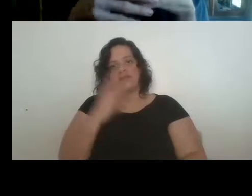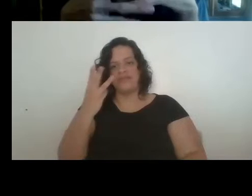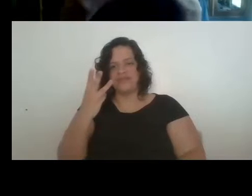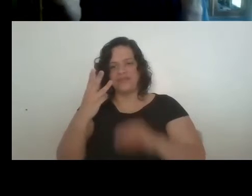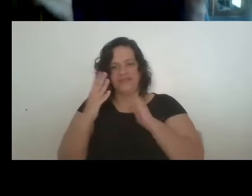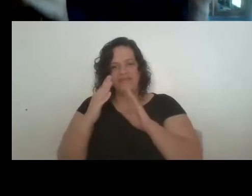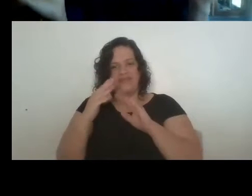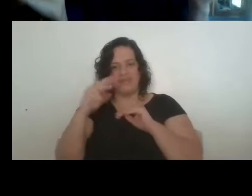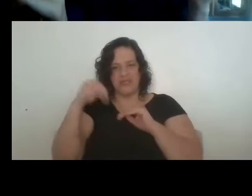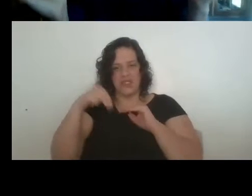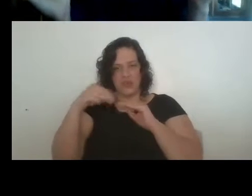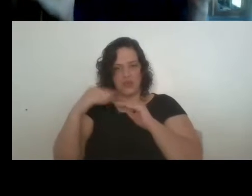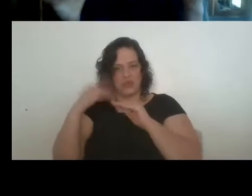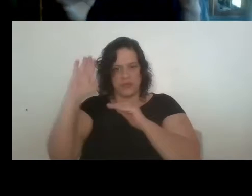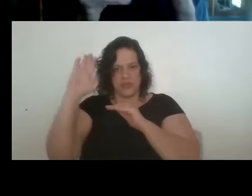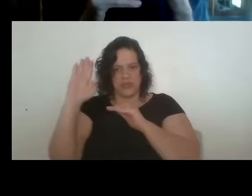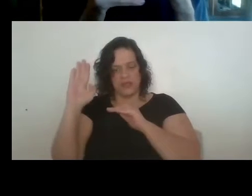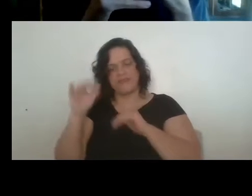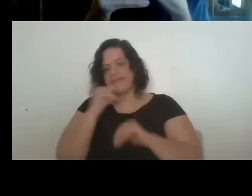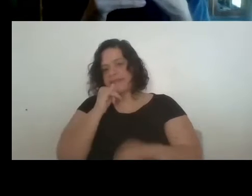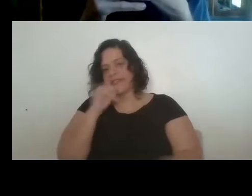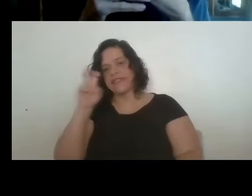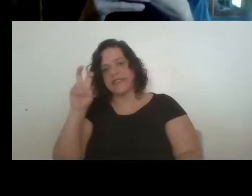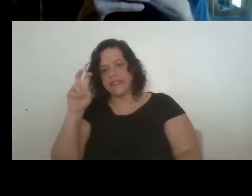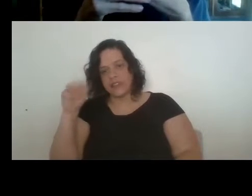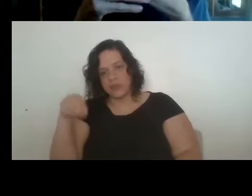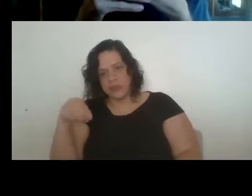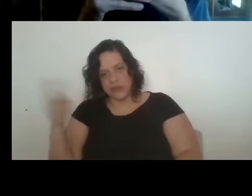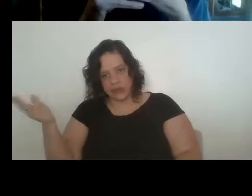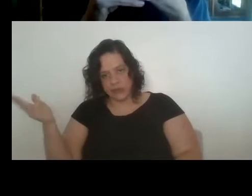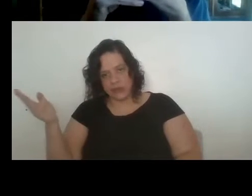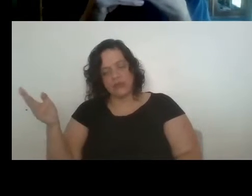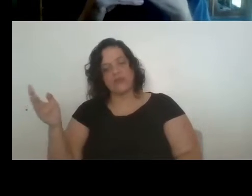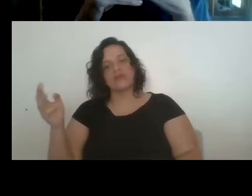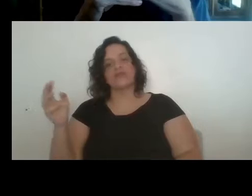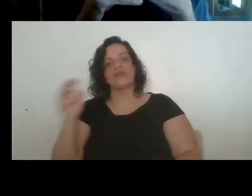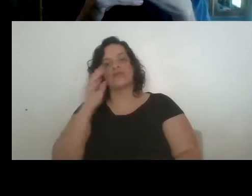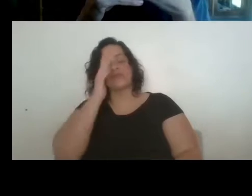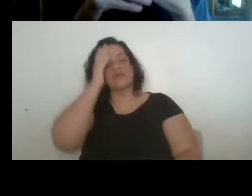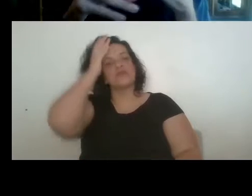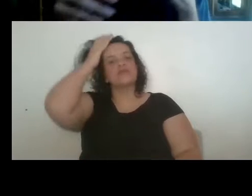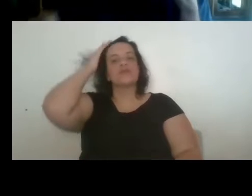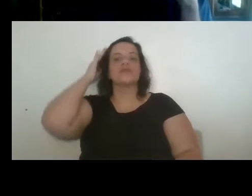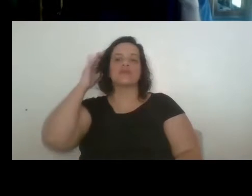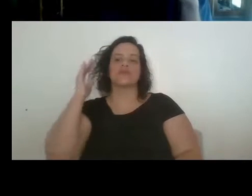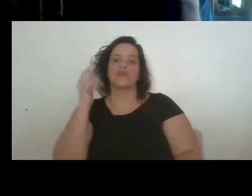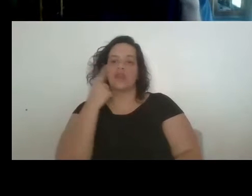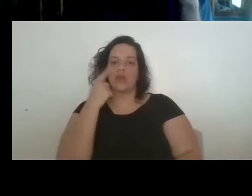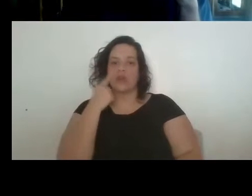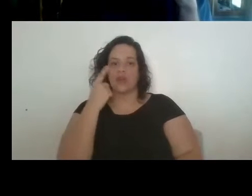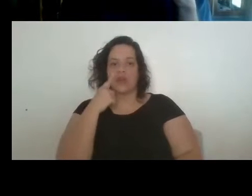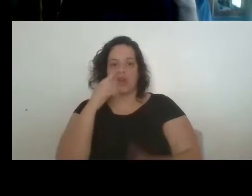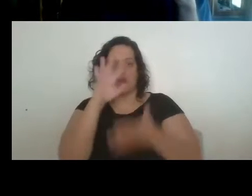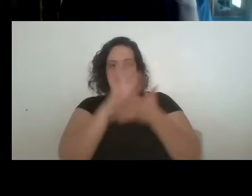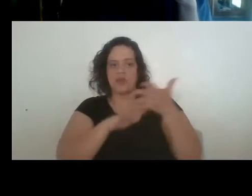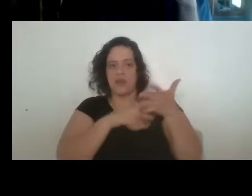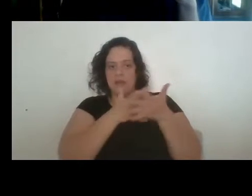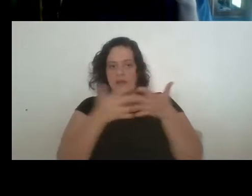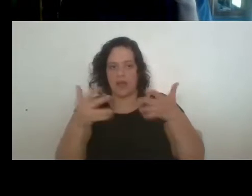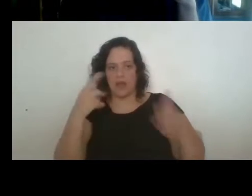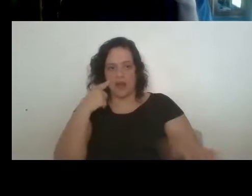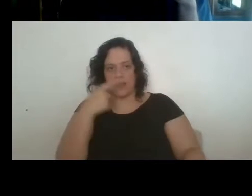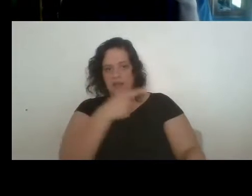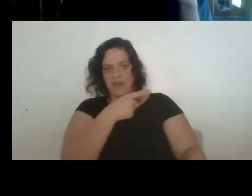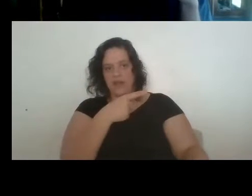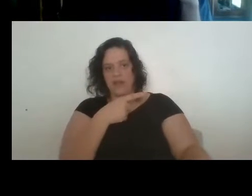minutos, vamos dizer que deu 5 minutos, tá? Então, a gente dá uma olhada nessa tabelinha que a gente está enxergando aí no